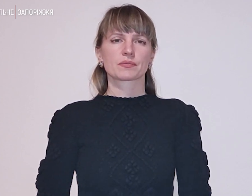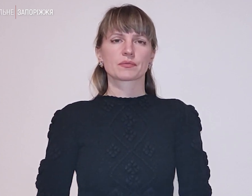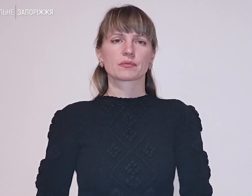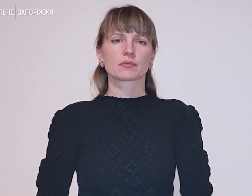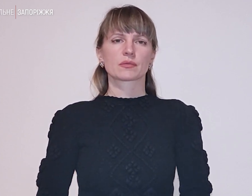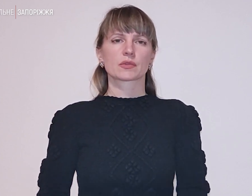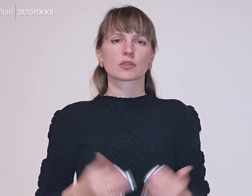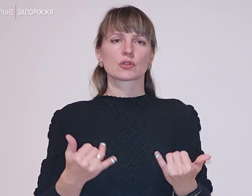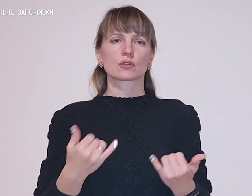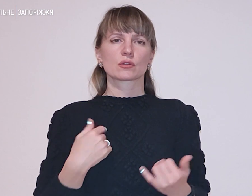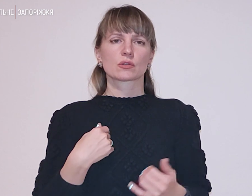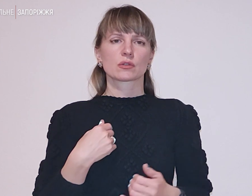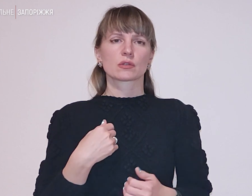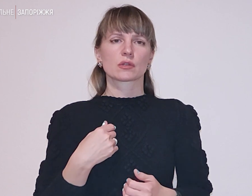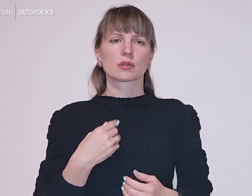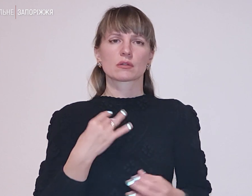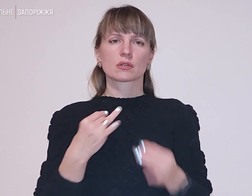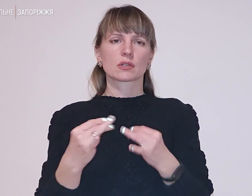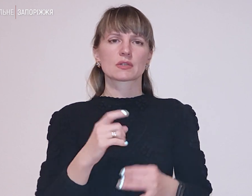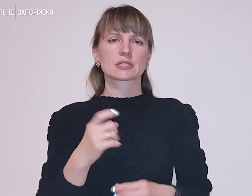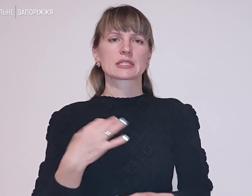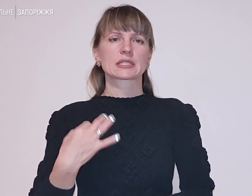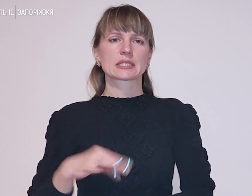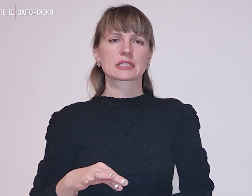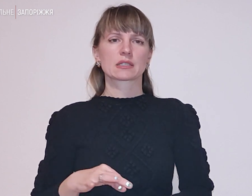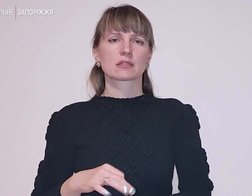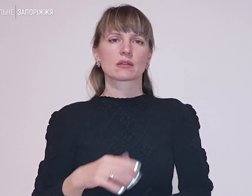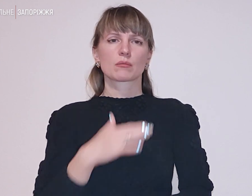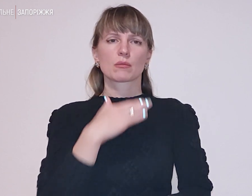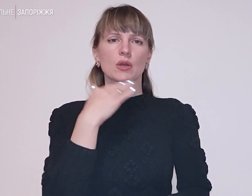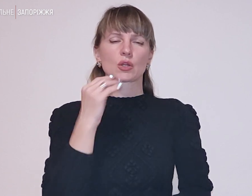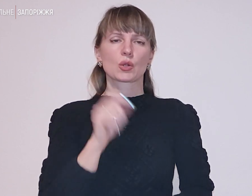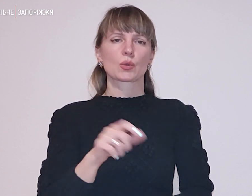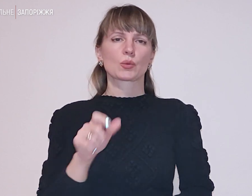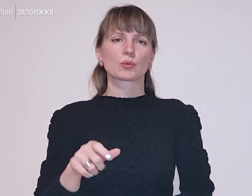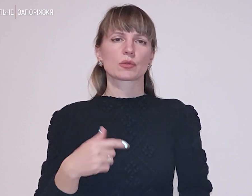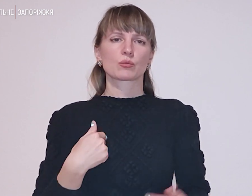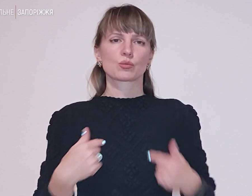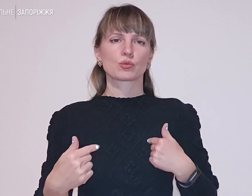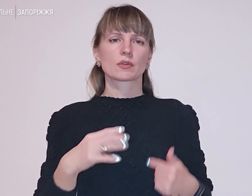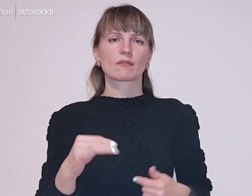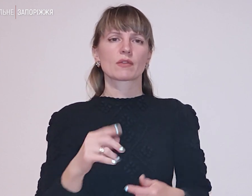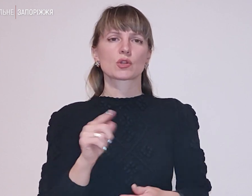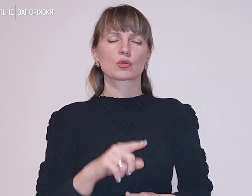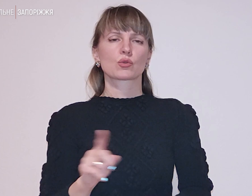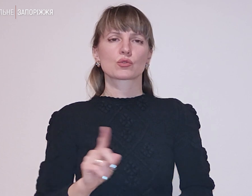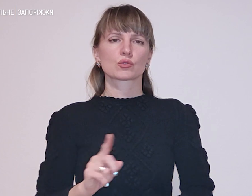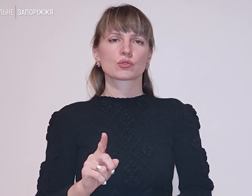сьогодні я розмовляла з сином, він же багато людей страждає від того, ну, від